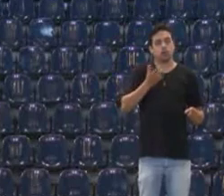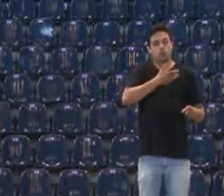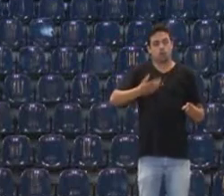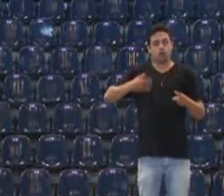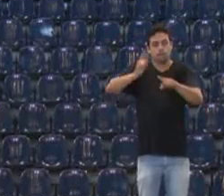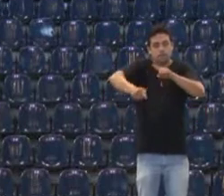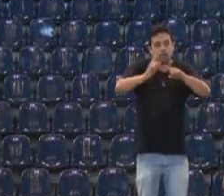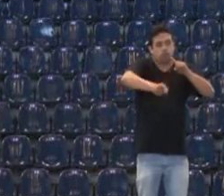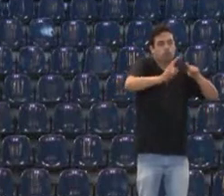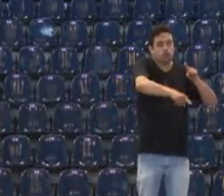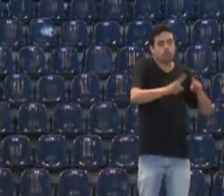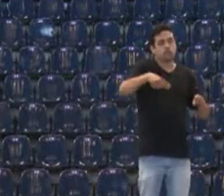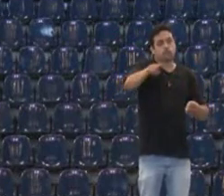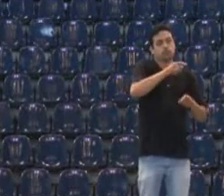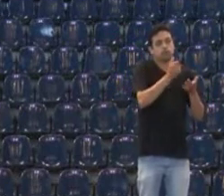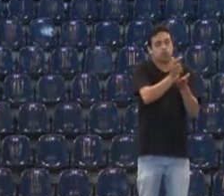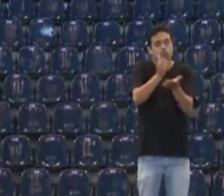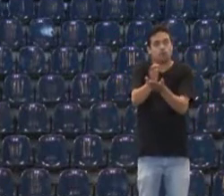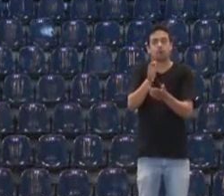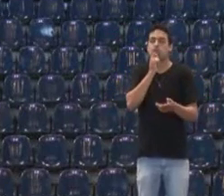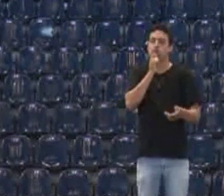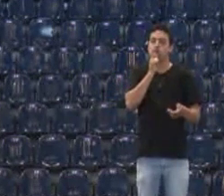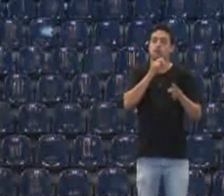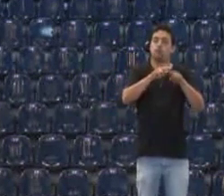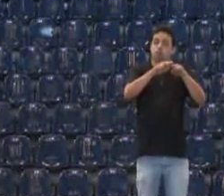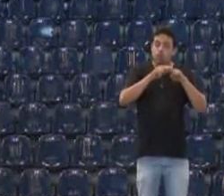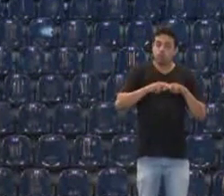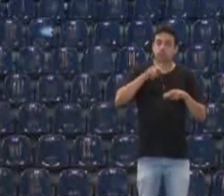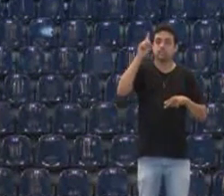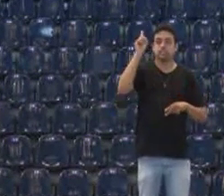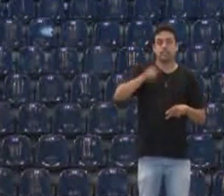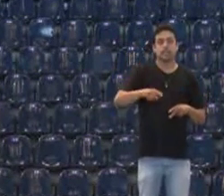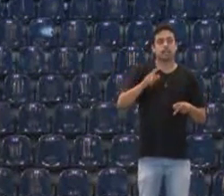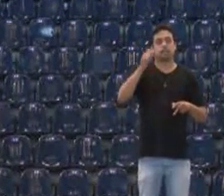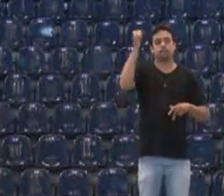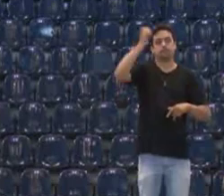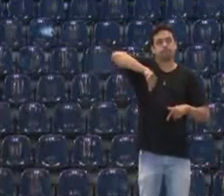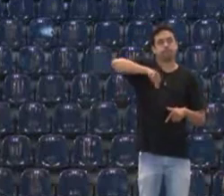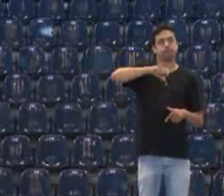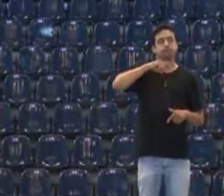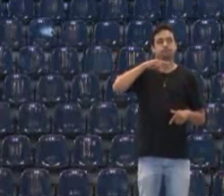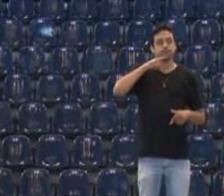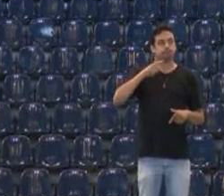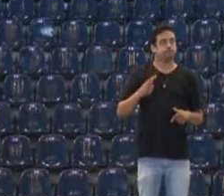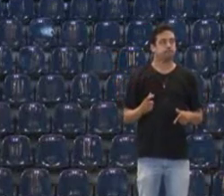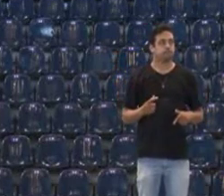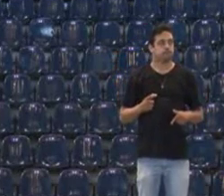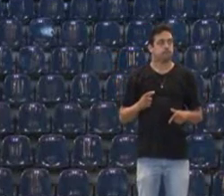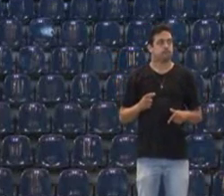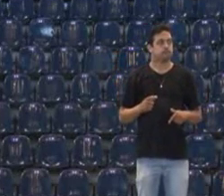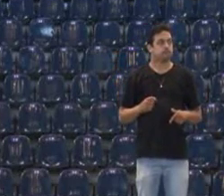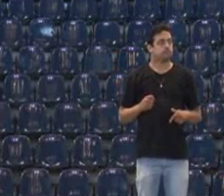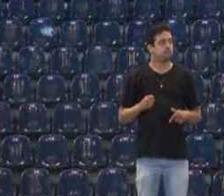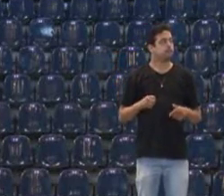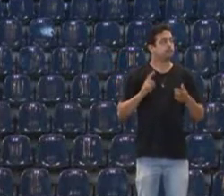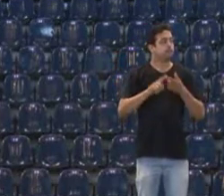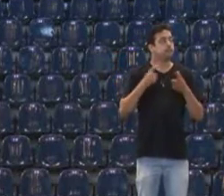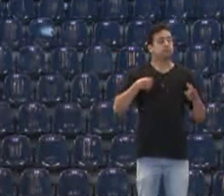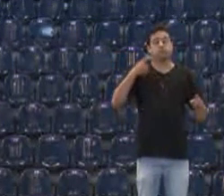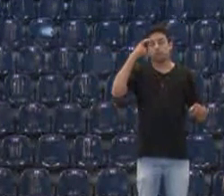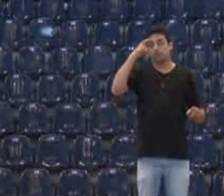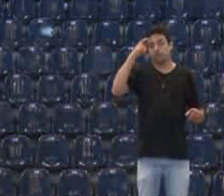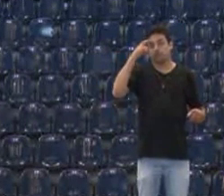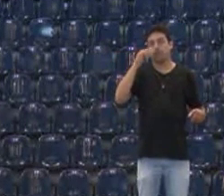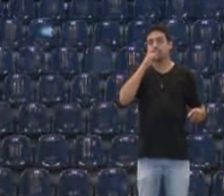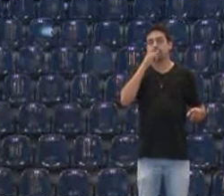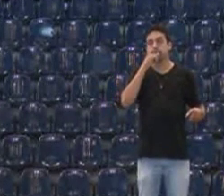vai impedir você de comprar? Não. Então essa proposta de intervenção não é viável. Pense o seguinte: